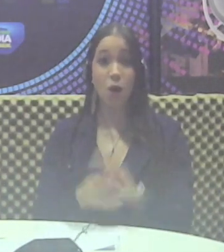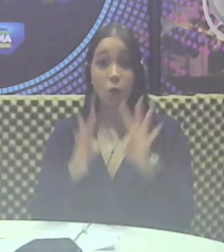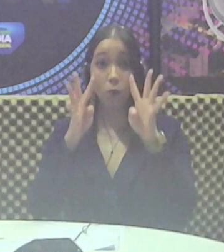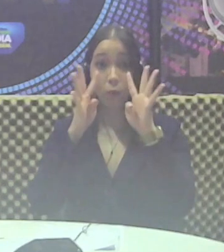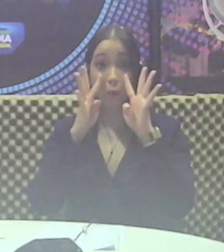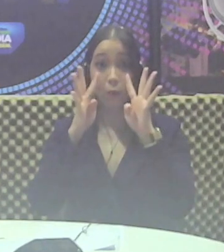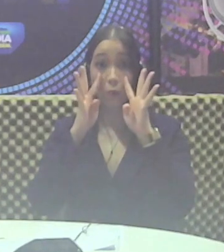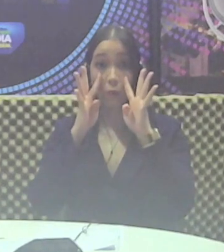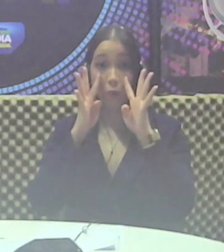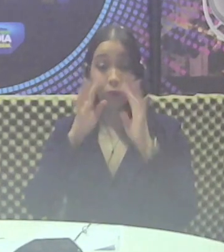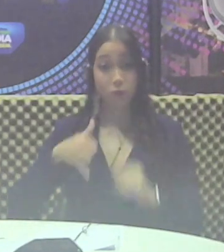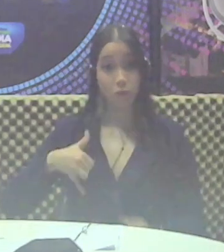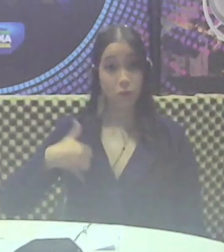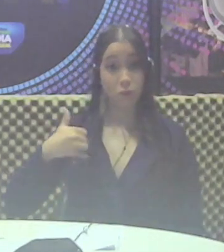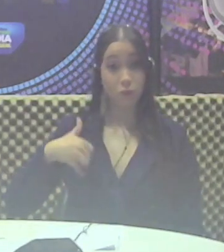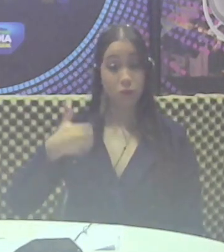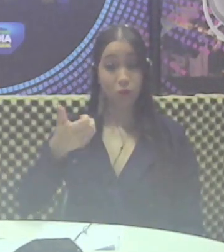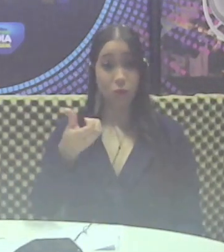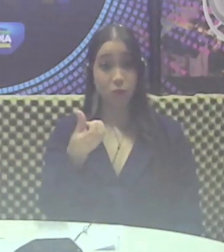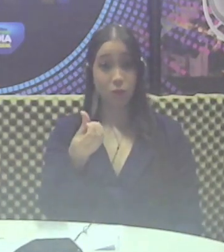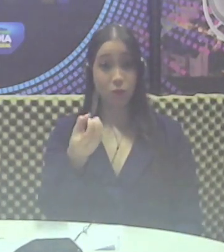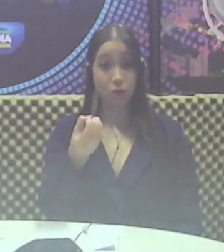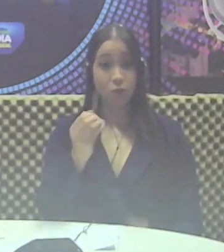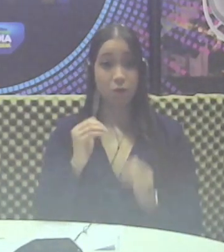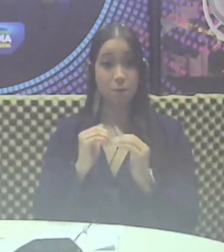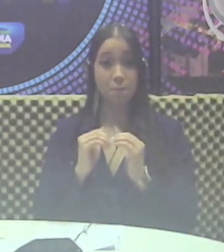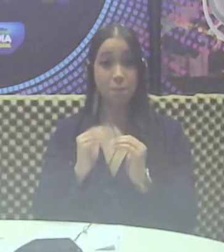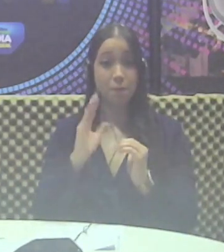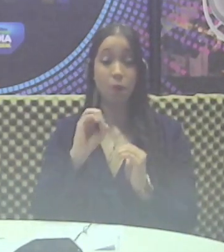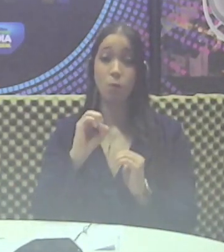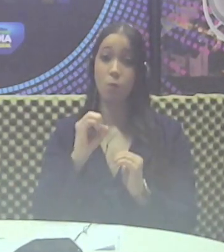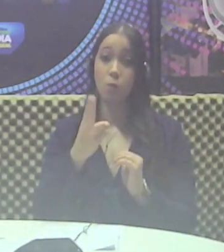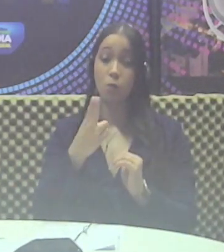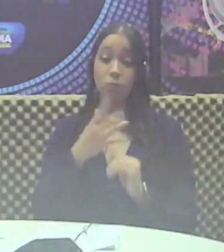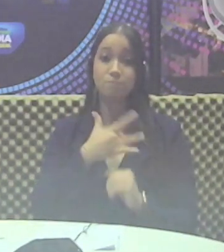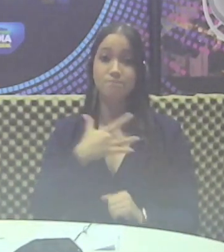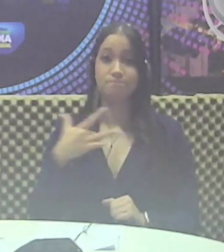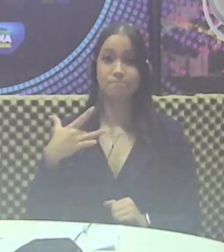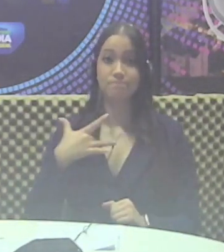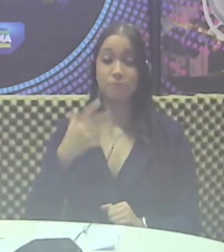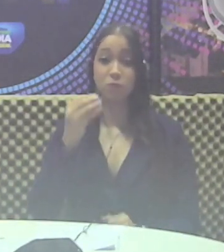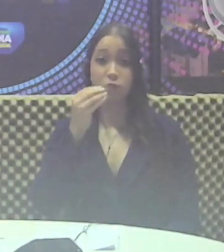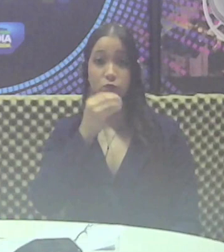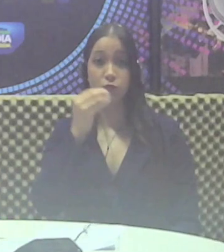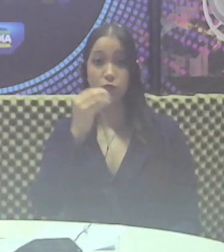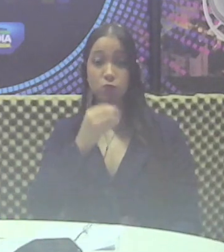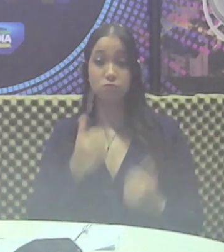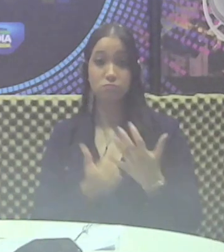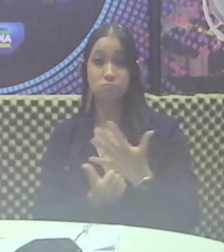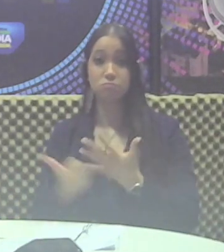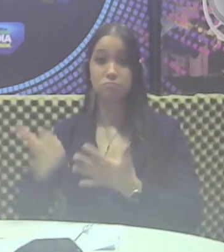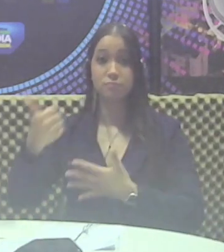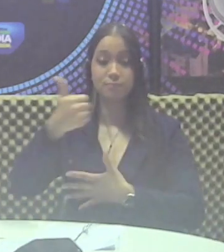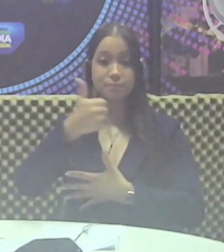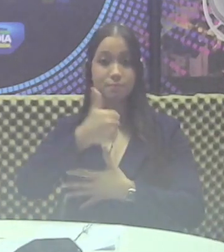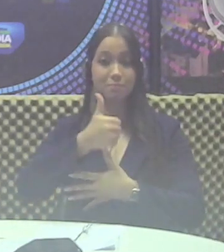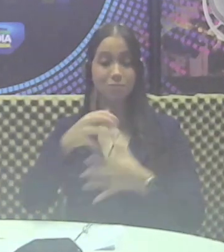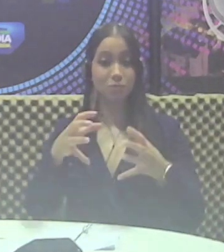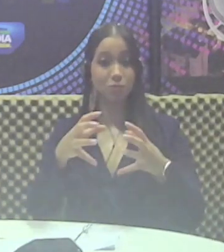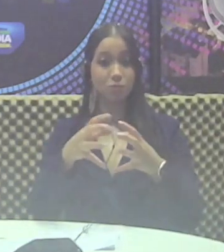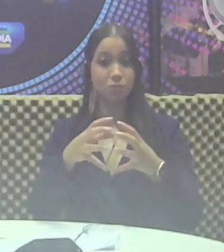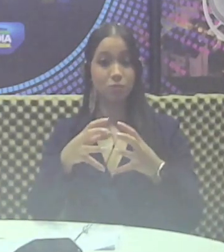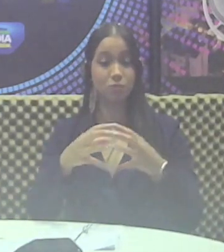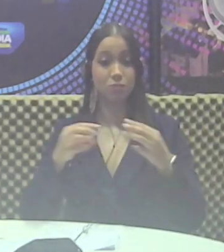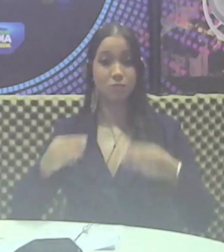Atenção, você que tem mais de 60 anos de idade ou tem comorbidades e faz parte dos grupos prioritários